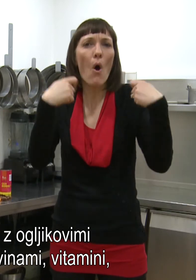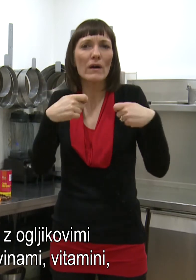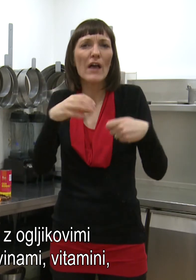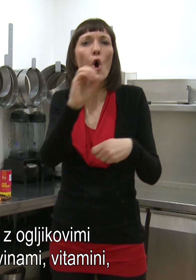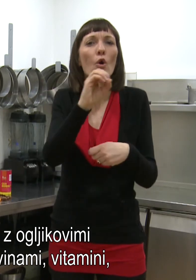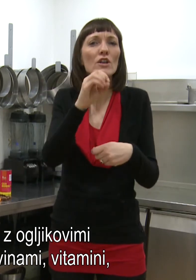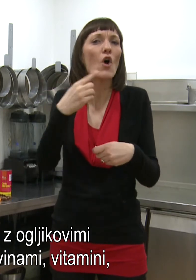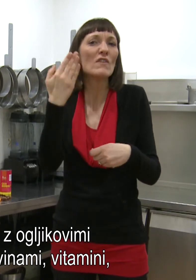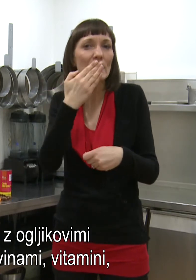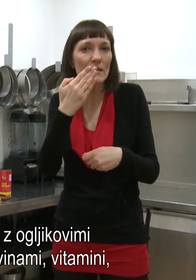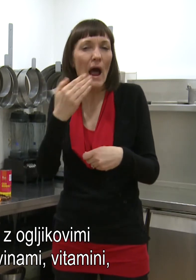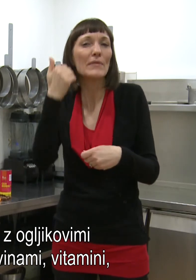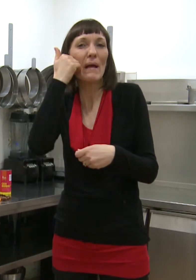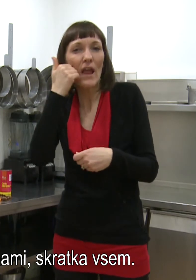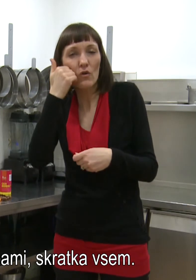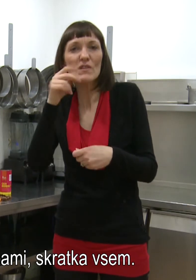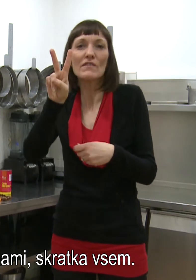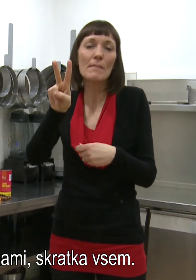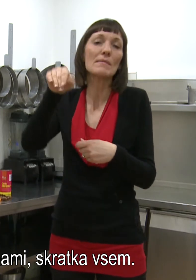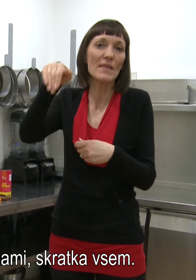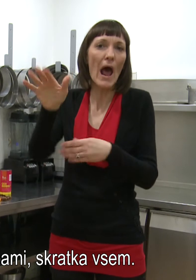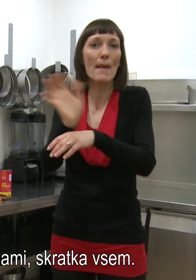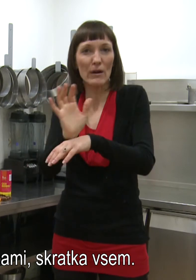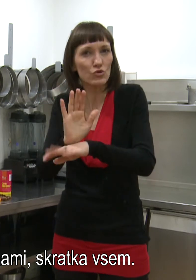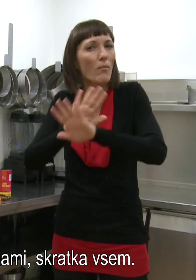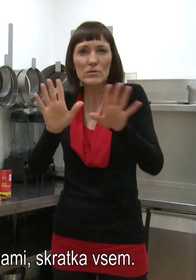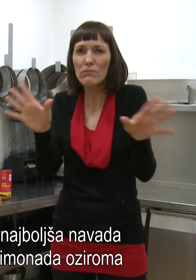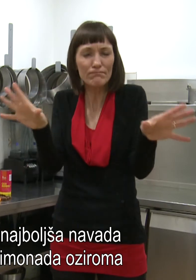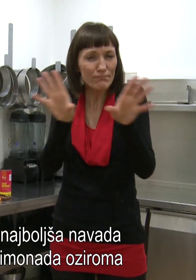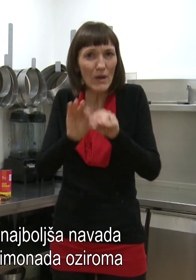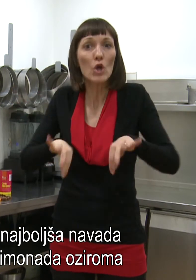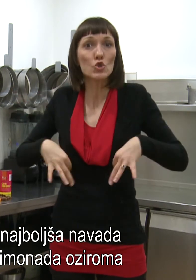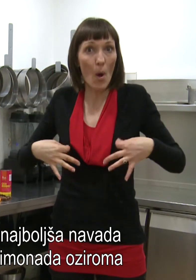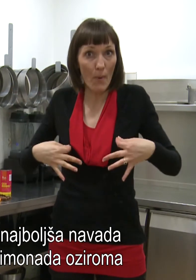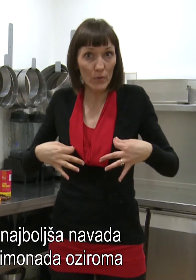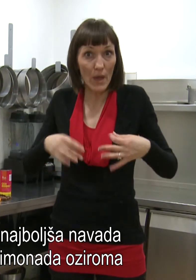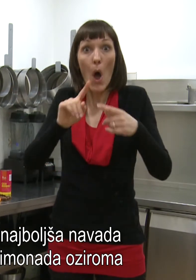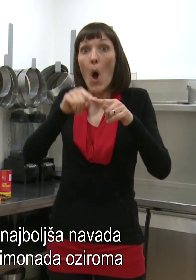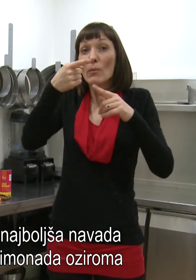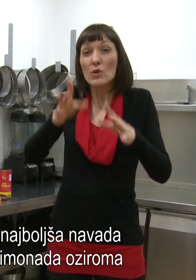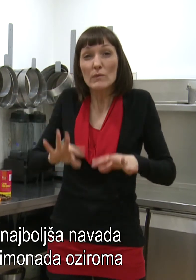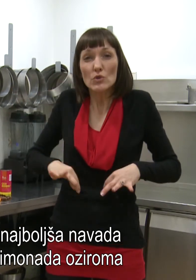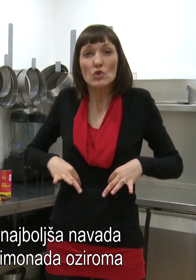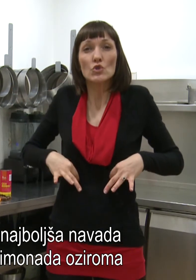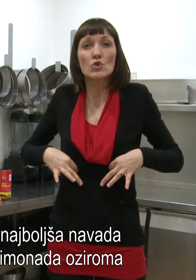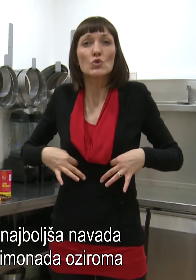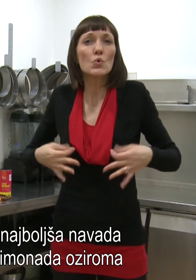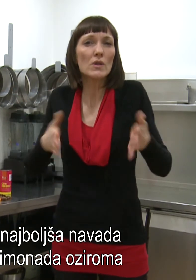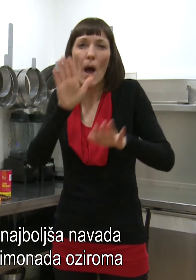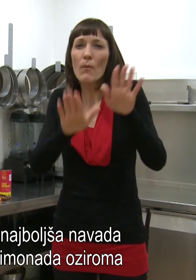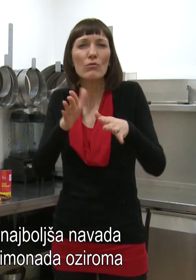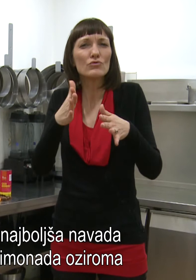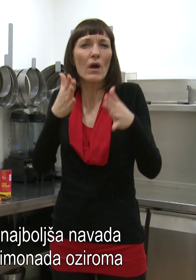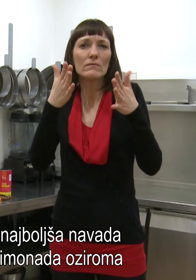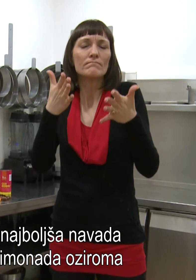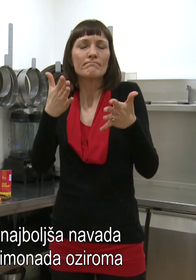ogljikovimi hidrati, beljakovinami, vitamini, minerali, maščobami, skratka vsem. Ko vstanemo, recimo najboljša navada je mogoče